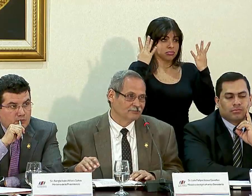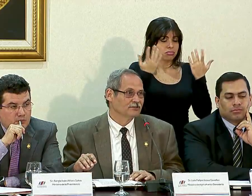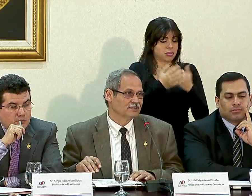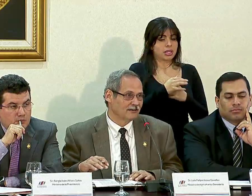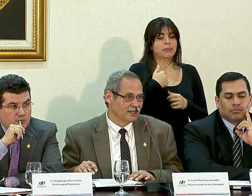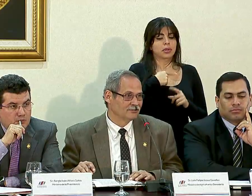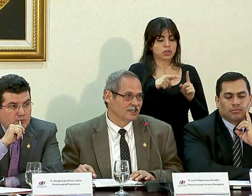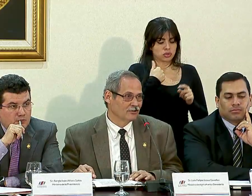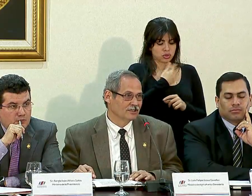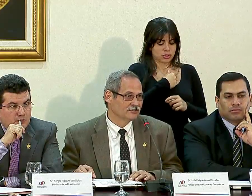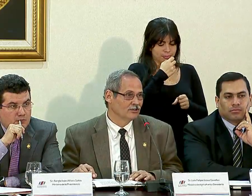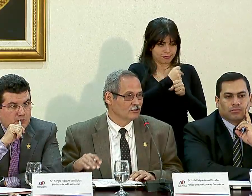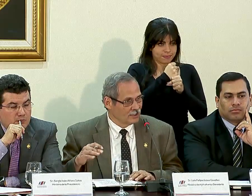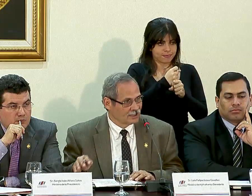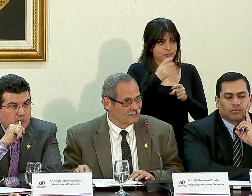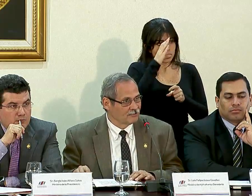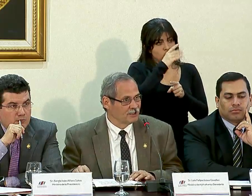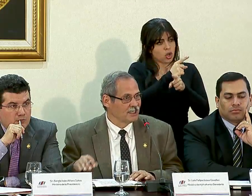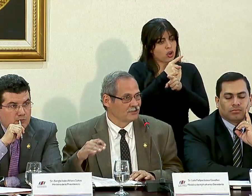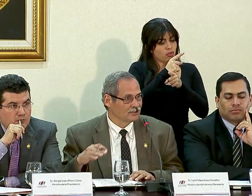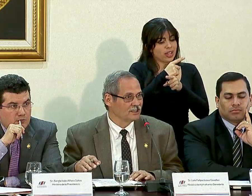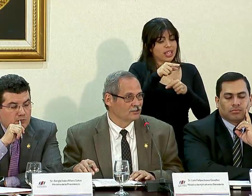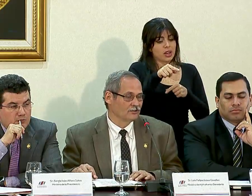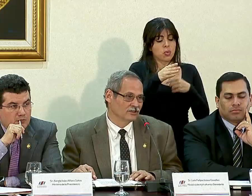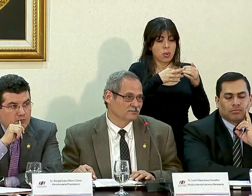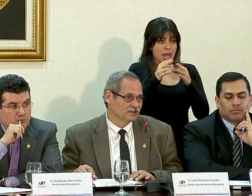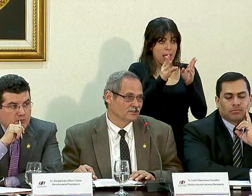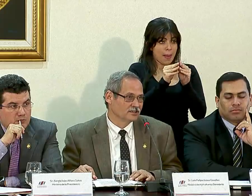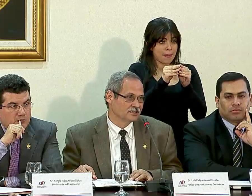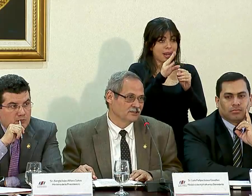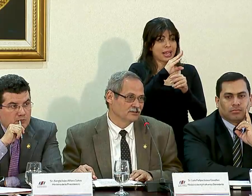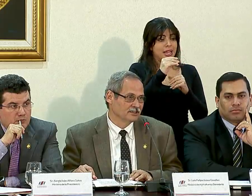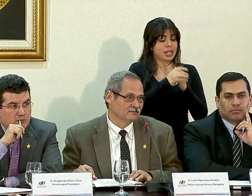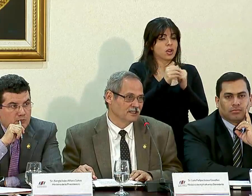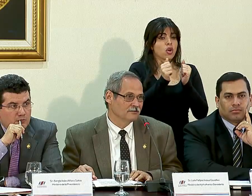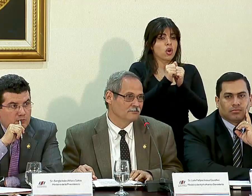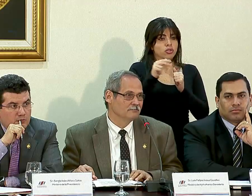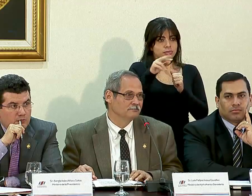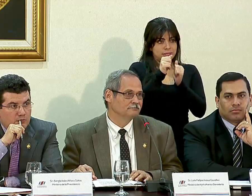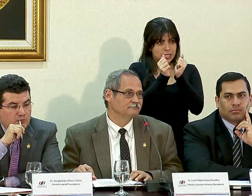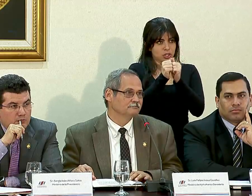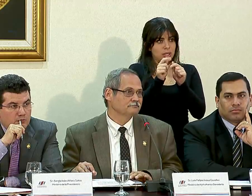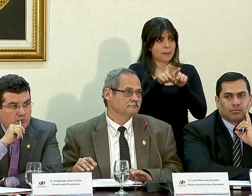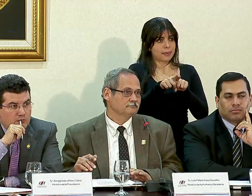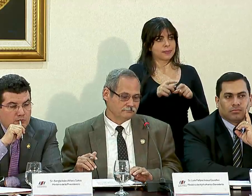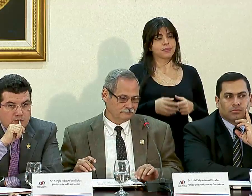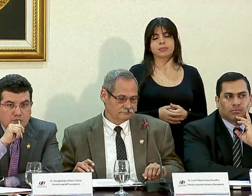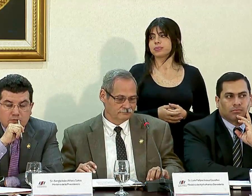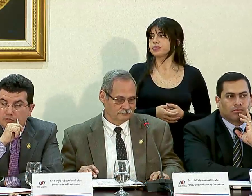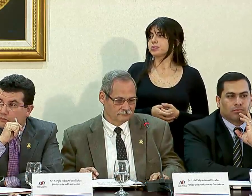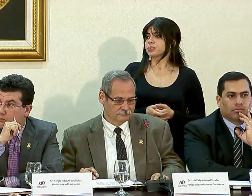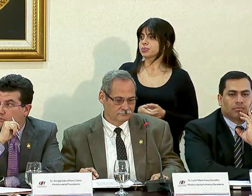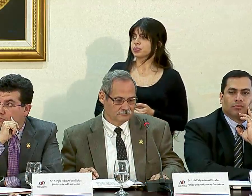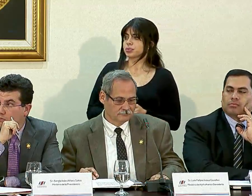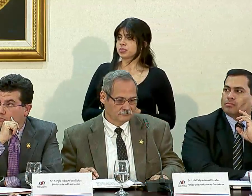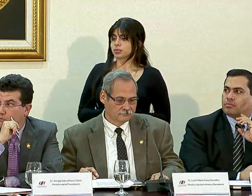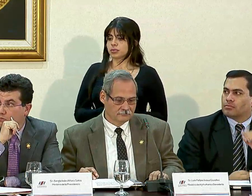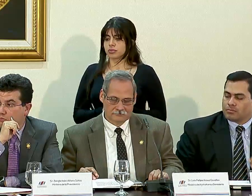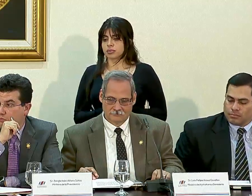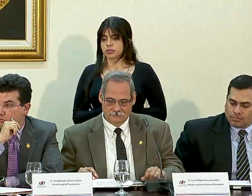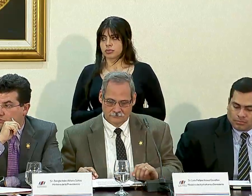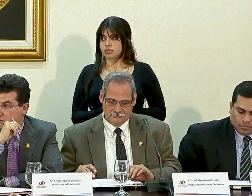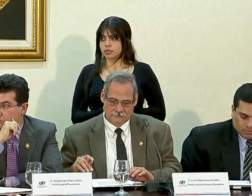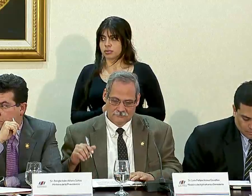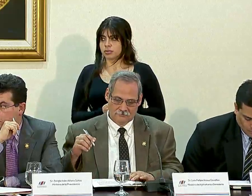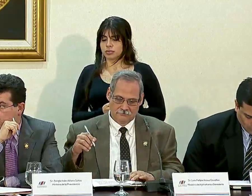Y estamos trabajando en la corrección con la Cámara de Piñeros y con los exportadores de chayote también. Señor Ministro de Comercio, usted